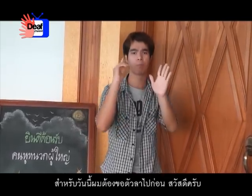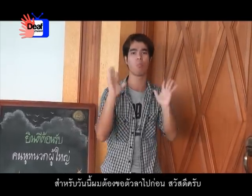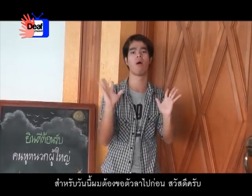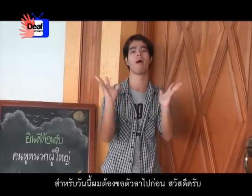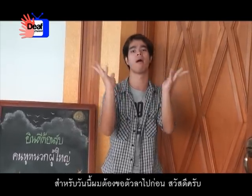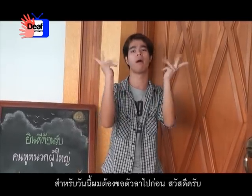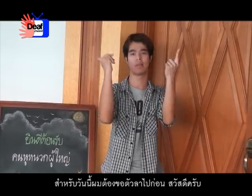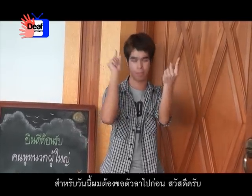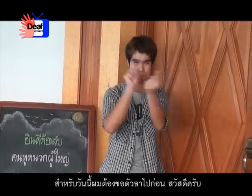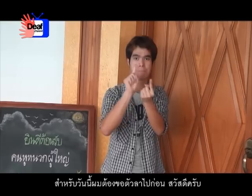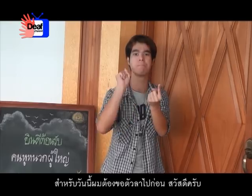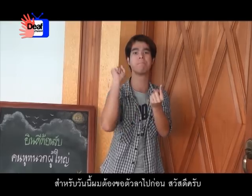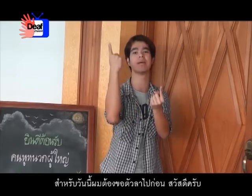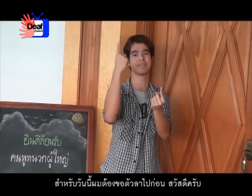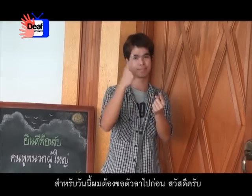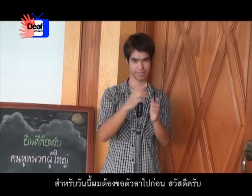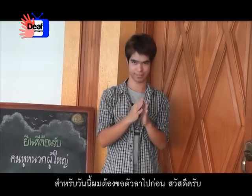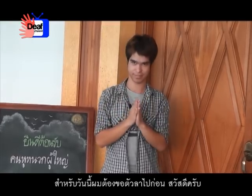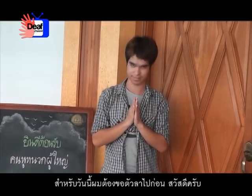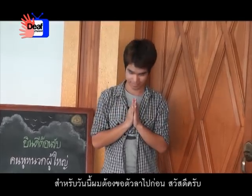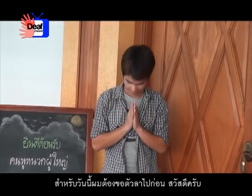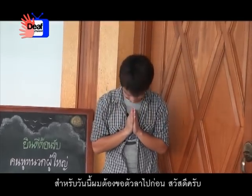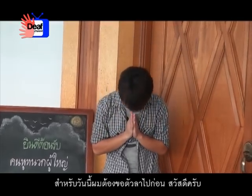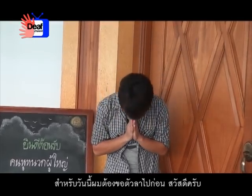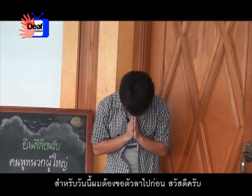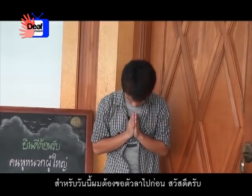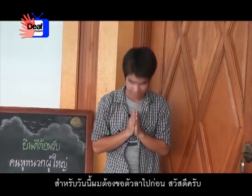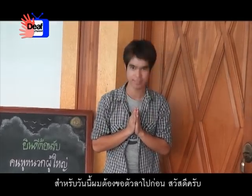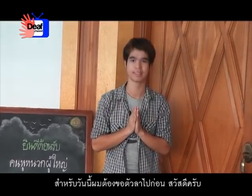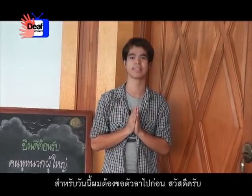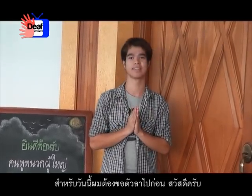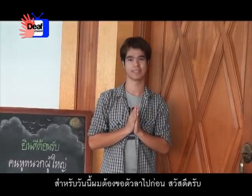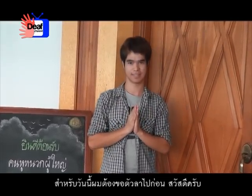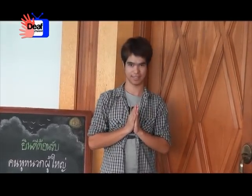สำหรับวันนี้ผมต้องขอตัวลาไปก่อนพบกันใหม่โอกาสหน้านะครับสวัสดีครับ